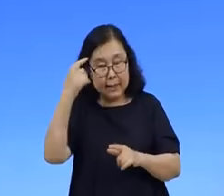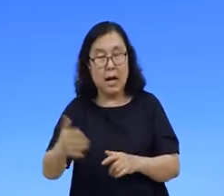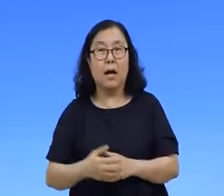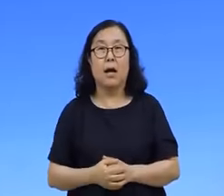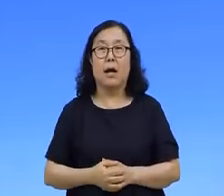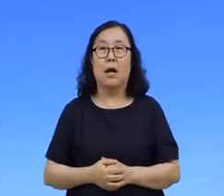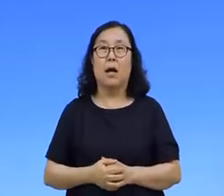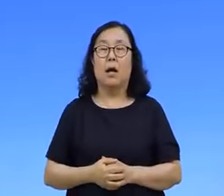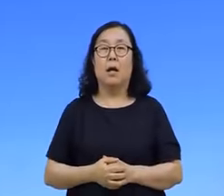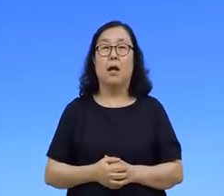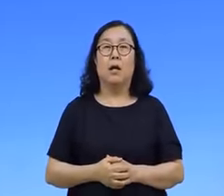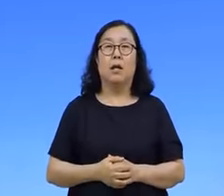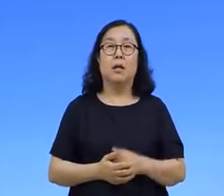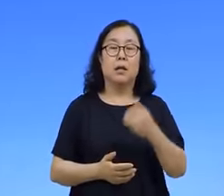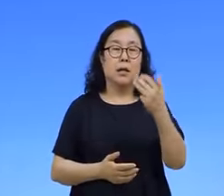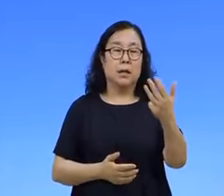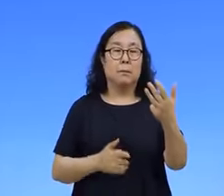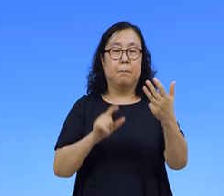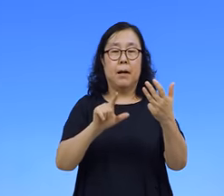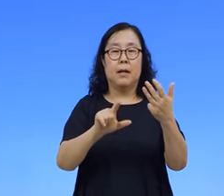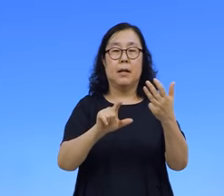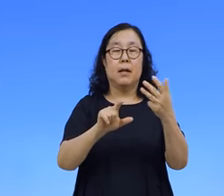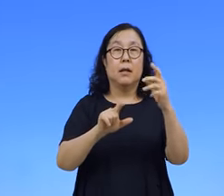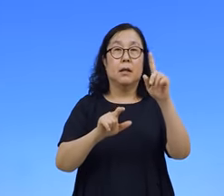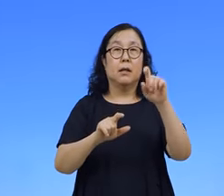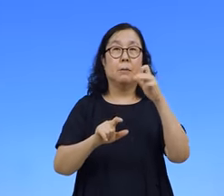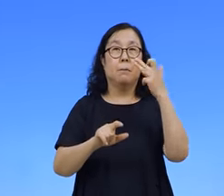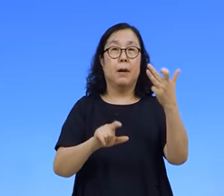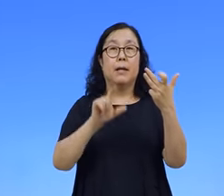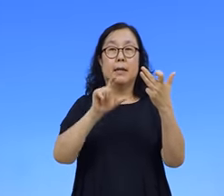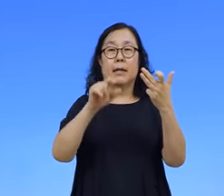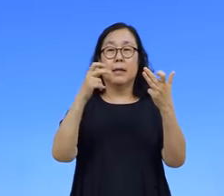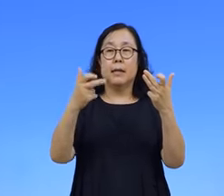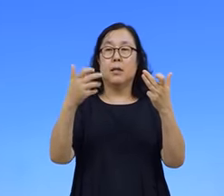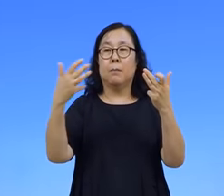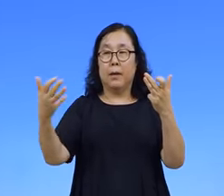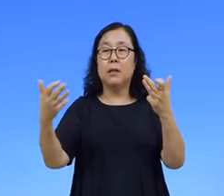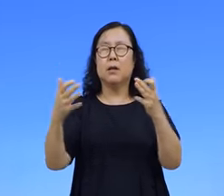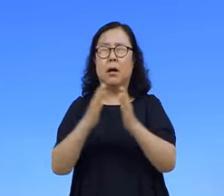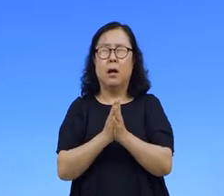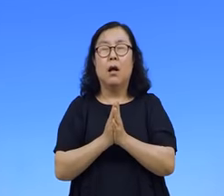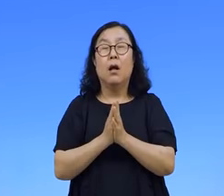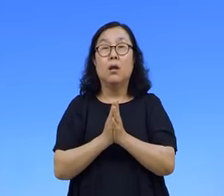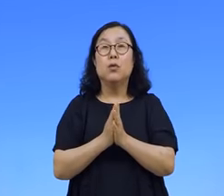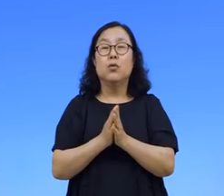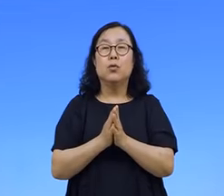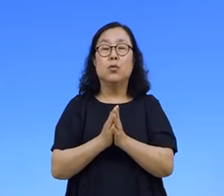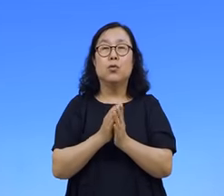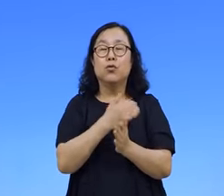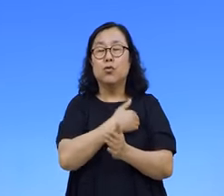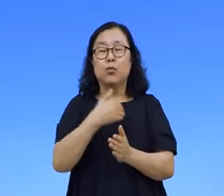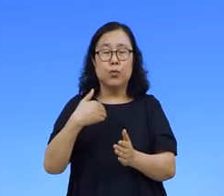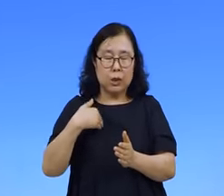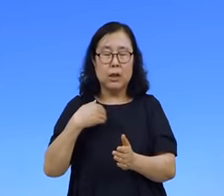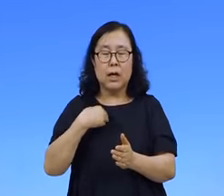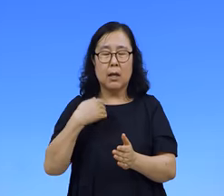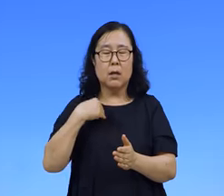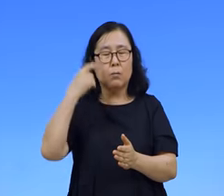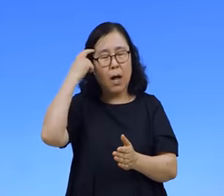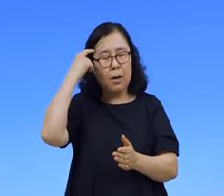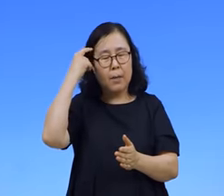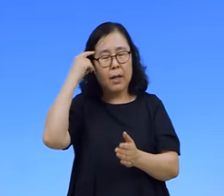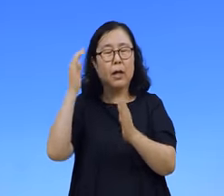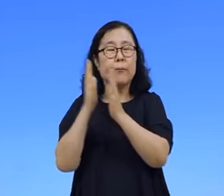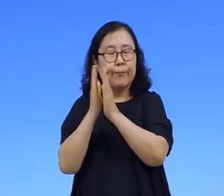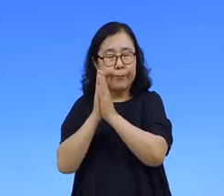이 사무엘상 18장 7절 8절의 사울이 너무 공감이 돼요. 저는 안 그렇습니까? 어디?